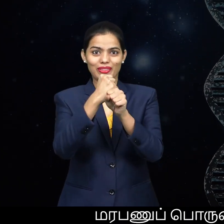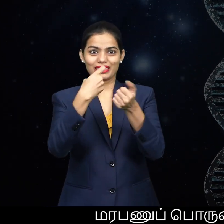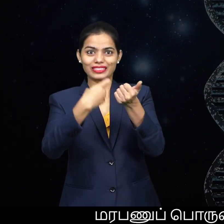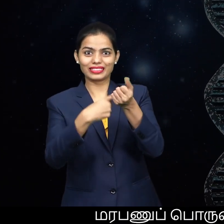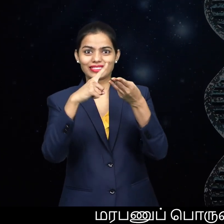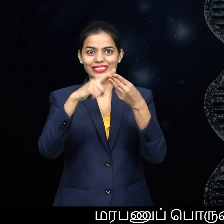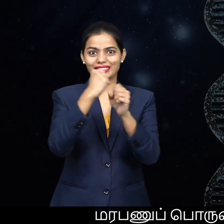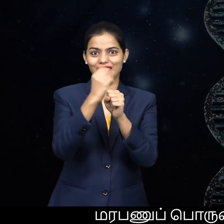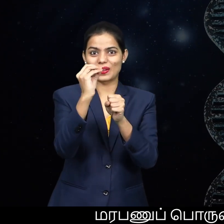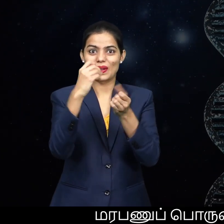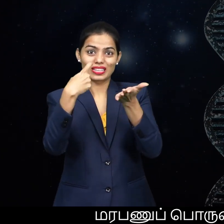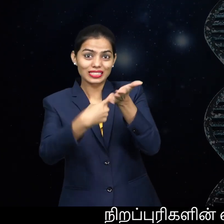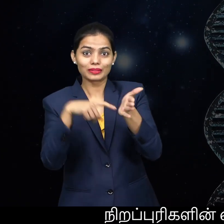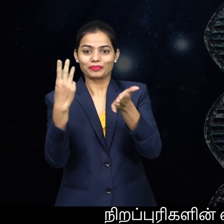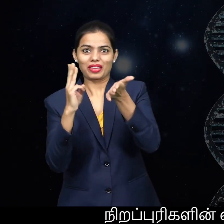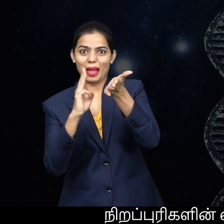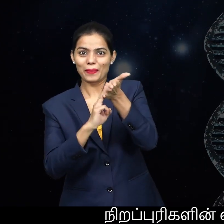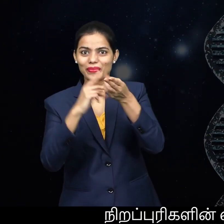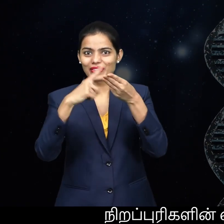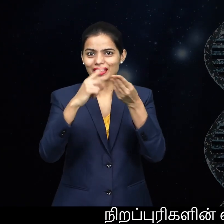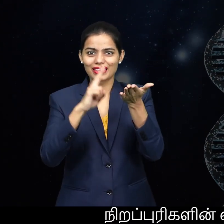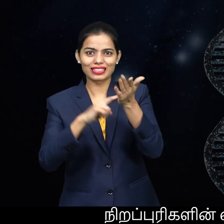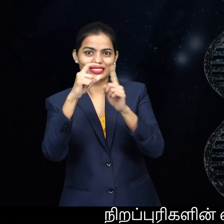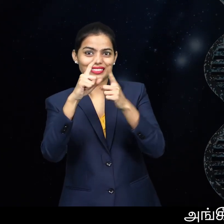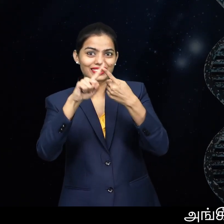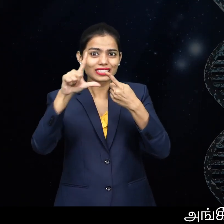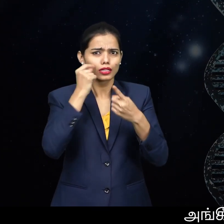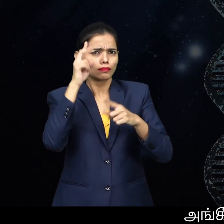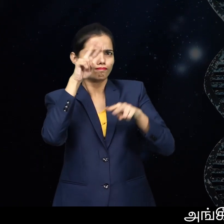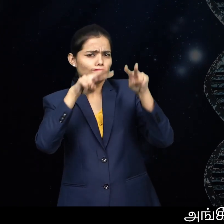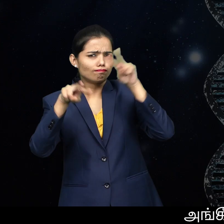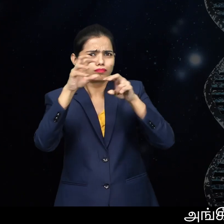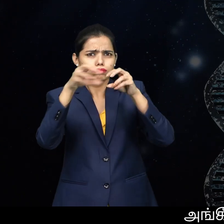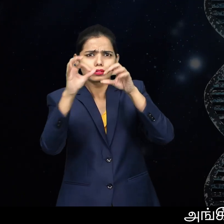மரபணு பொருளை சுமந்து செல்லும் நிறப்புரிகளின் மைய பாத்திரத்தை அங்கீகரித்தார்.